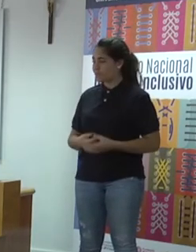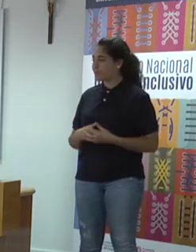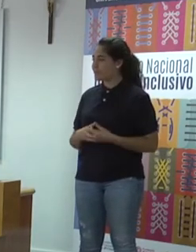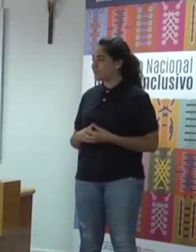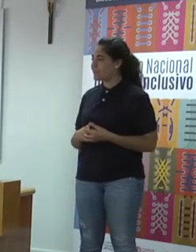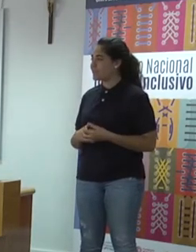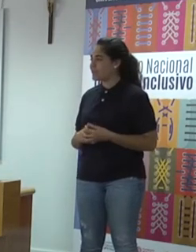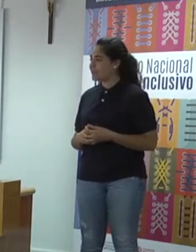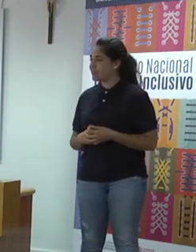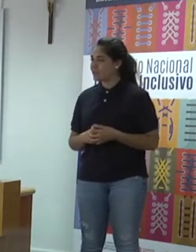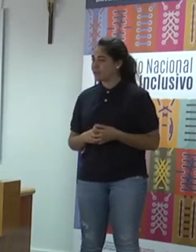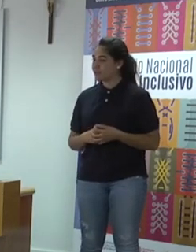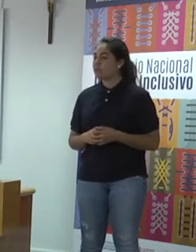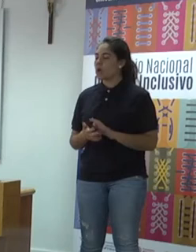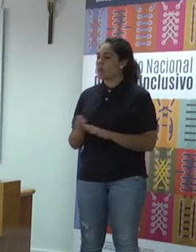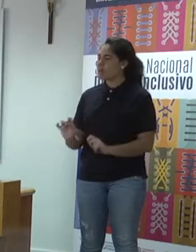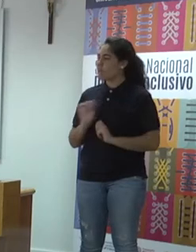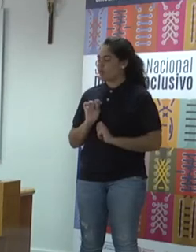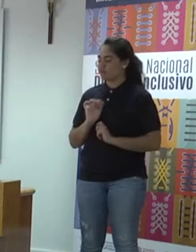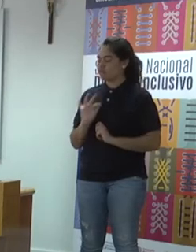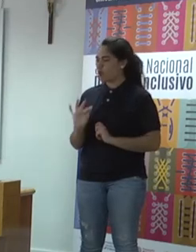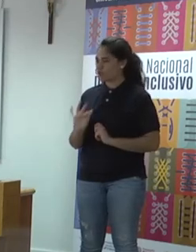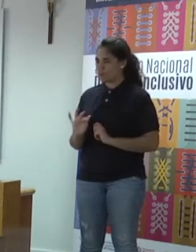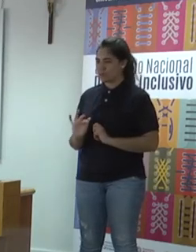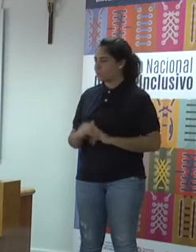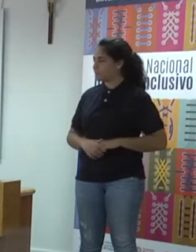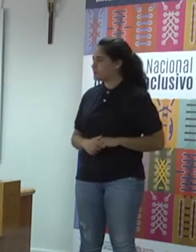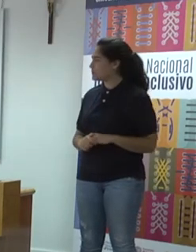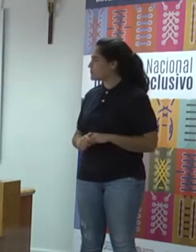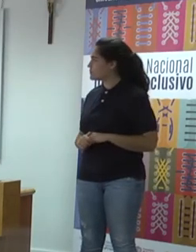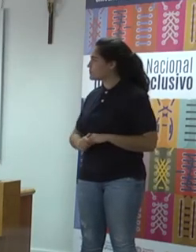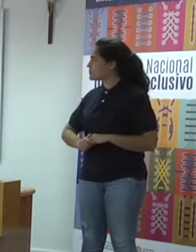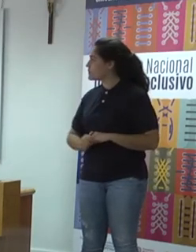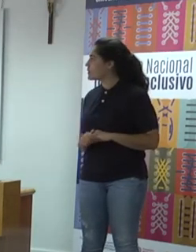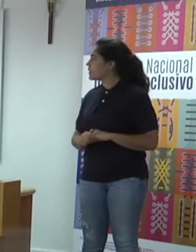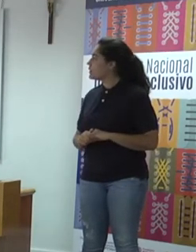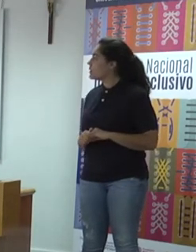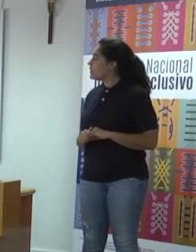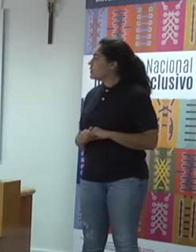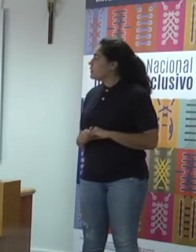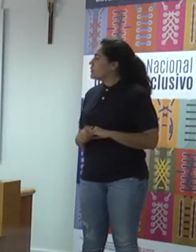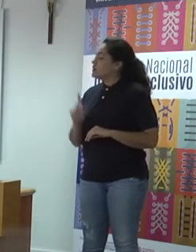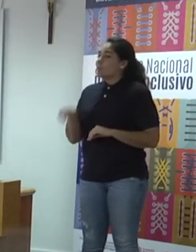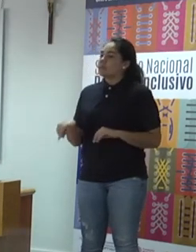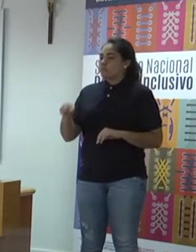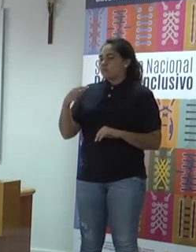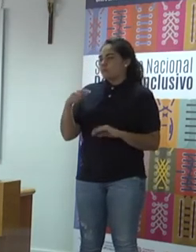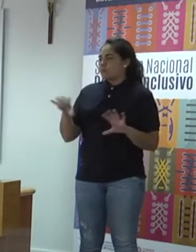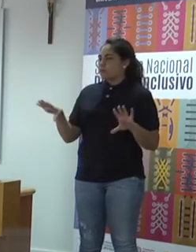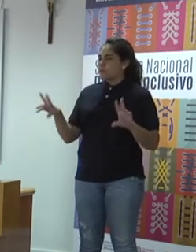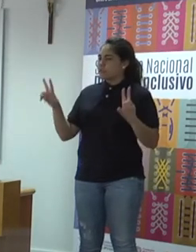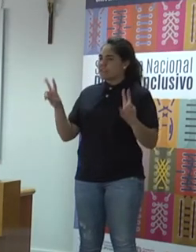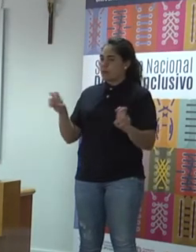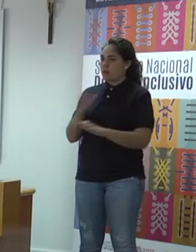Pero es verdad que me ha dado muchísimas satisfacciones, muchísimas. Y luego, el mundo de la discapacidad también me ha